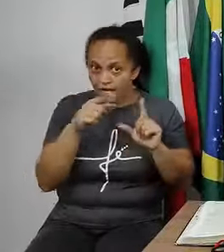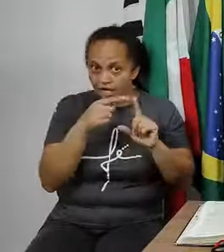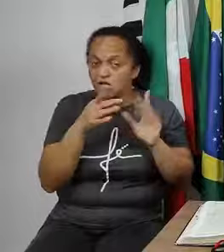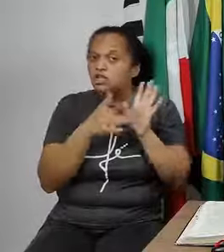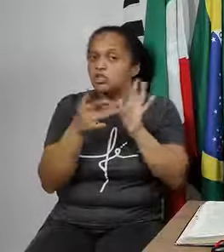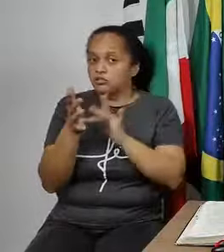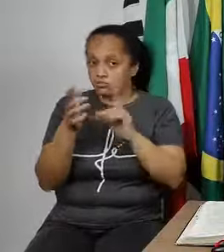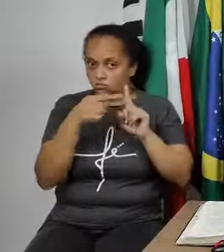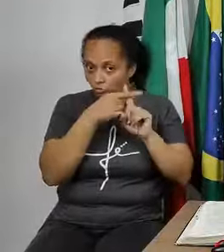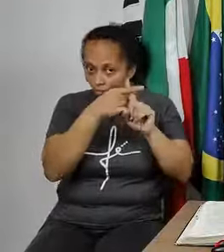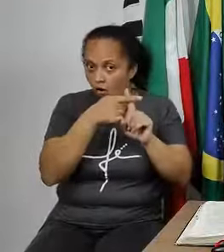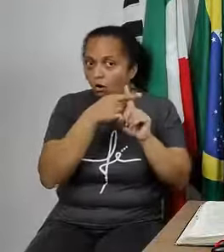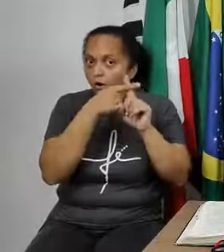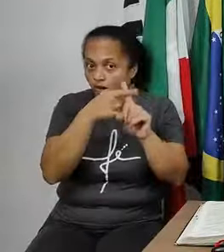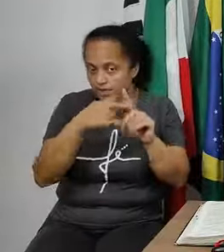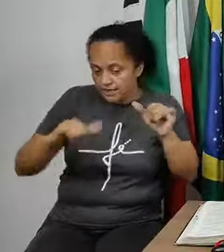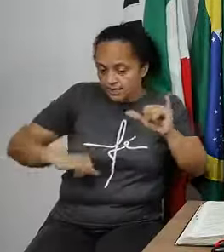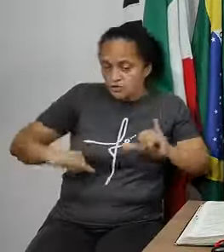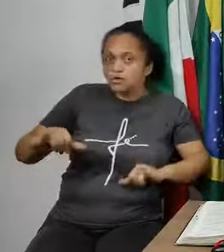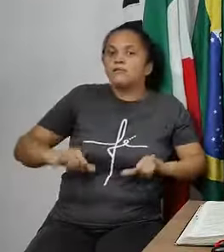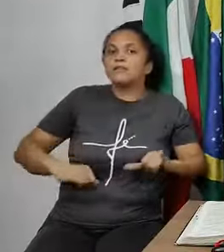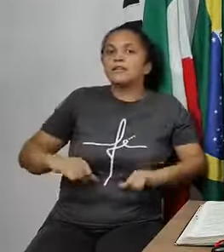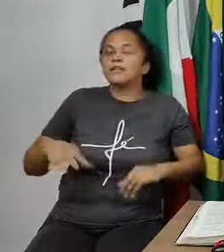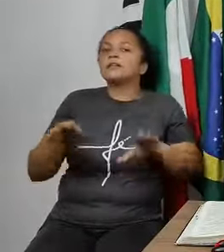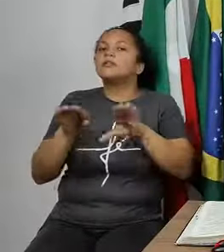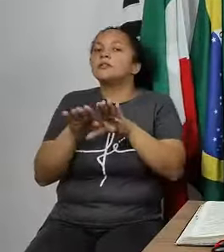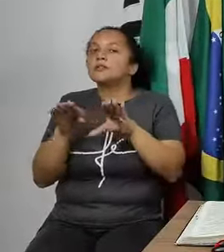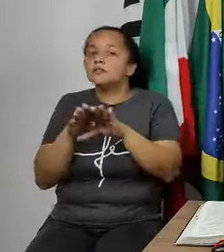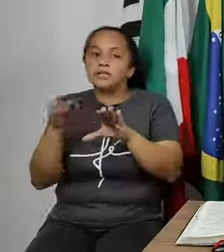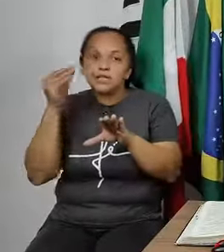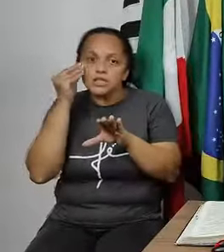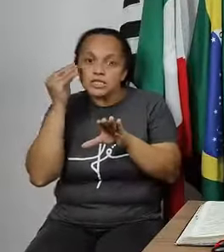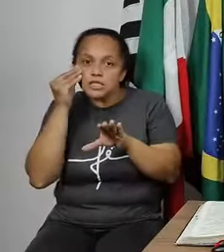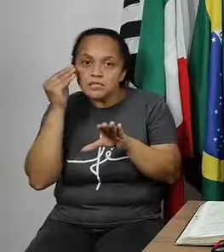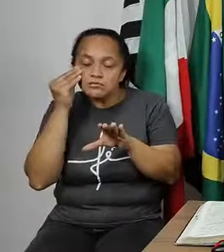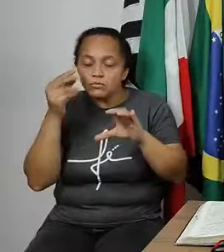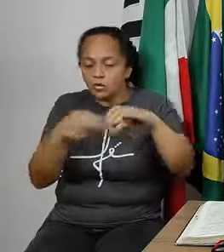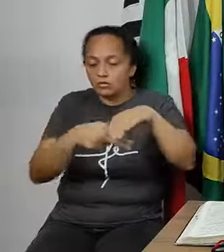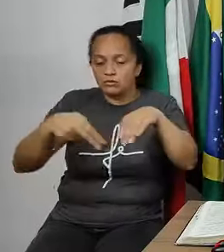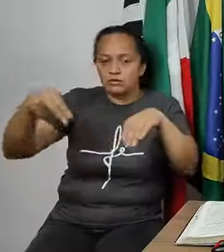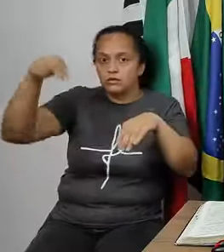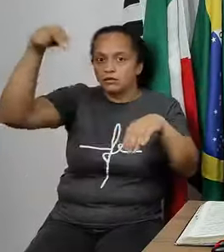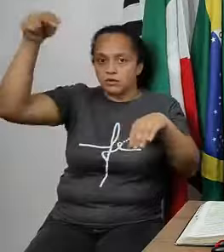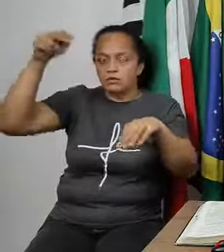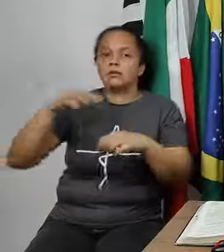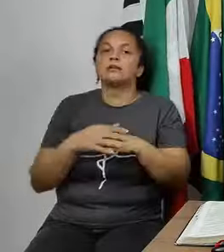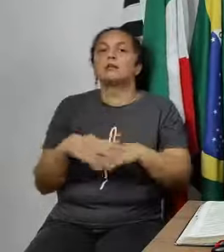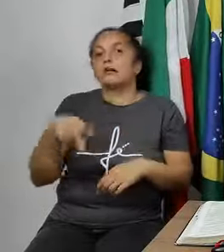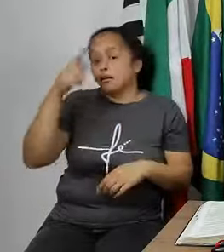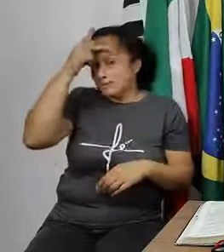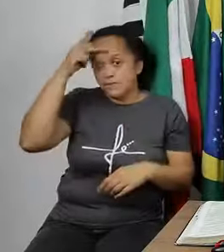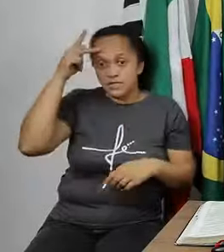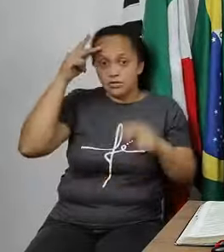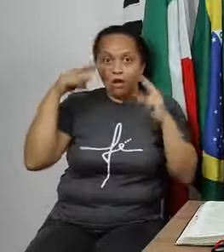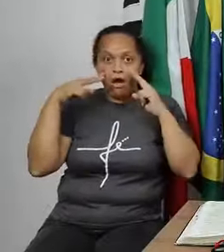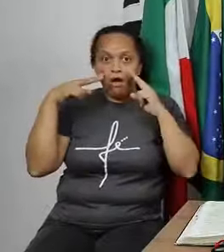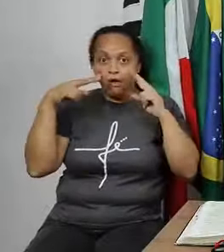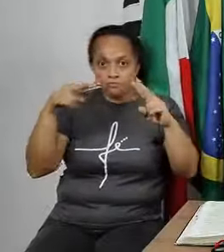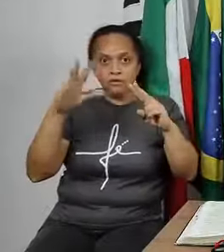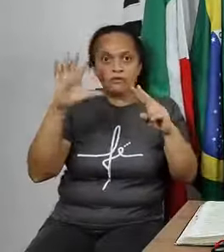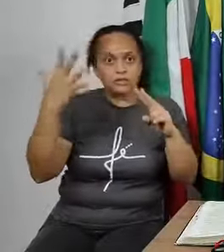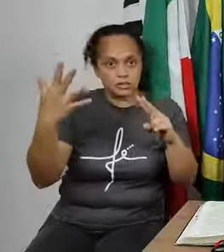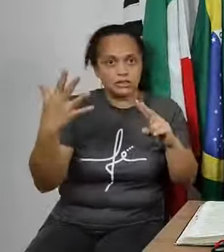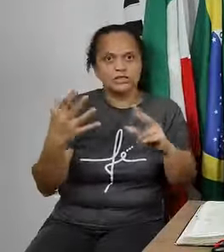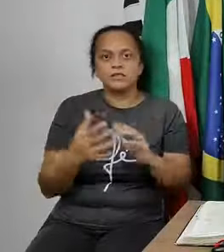sua ressurreição. Testemunha é aquela pessoa que ouviu e viu um fato